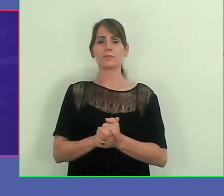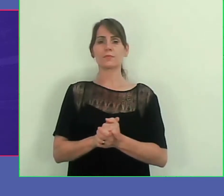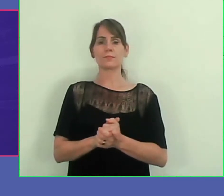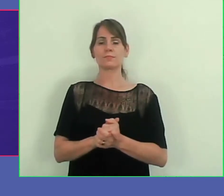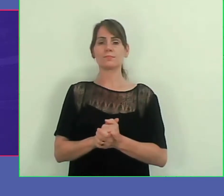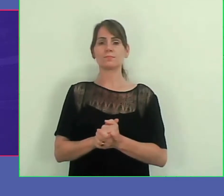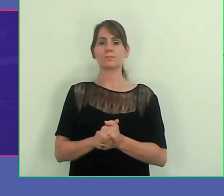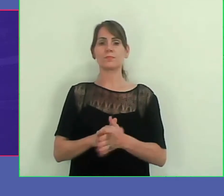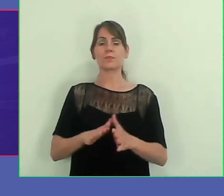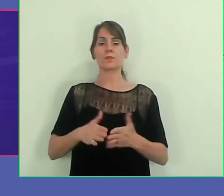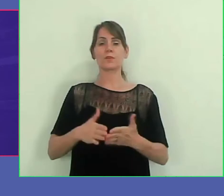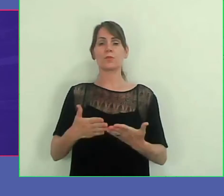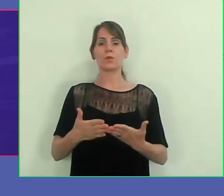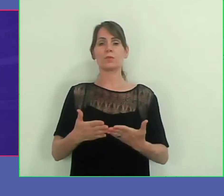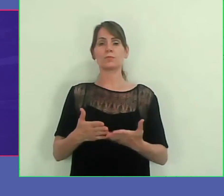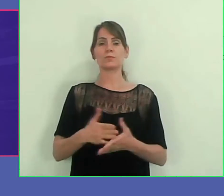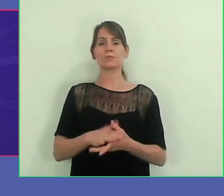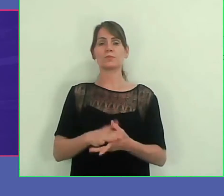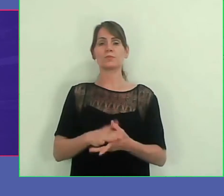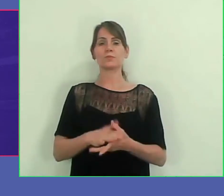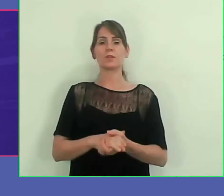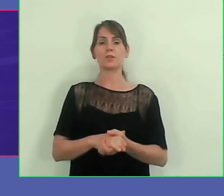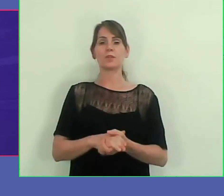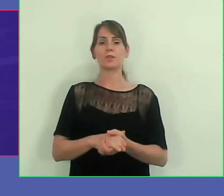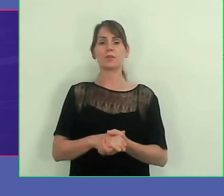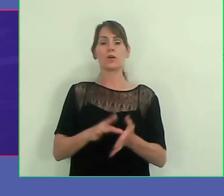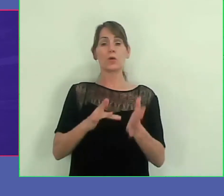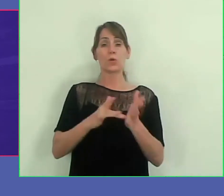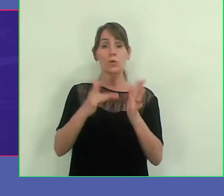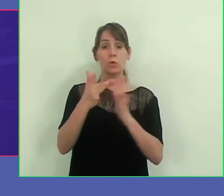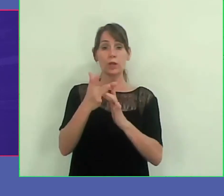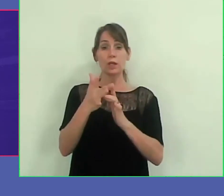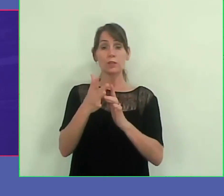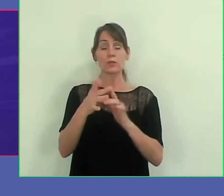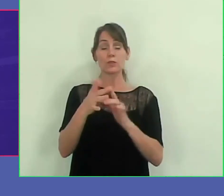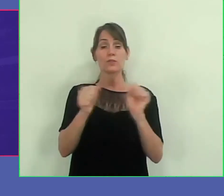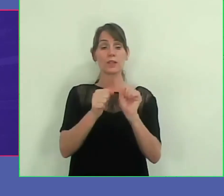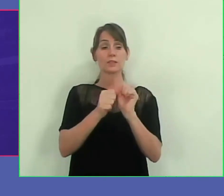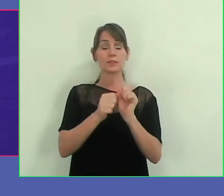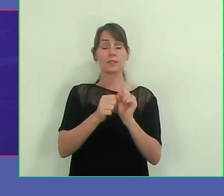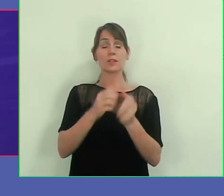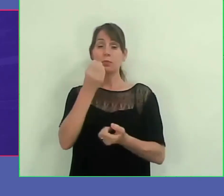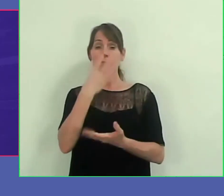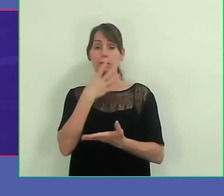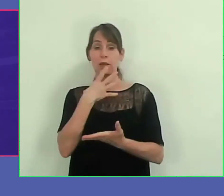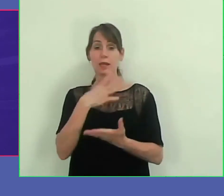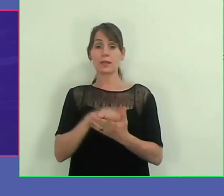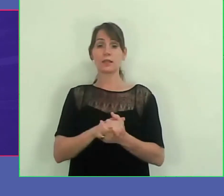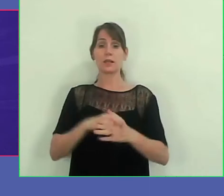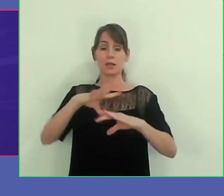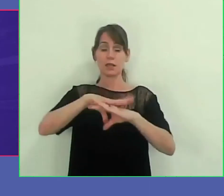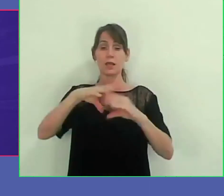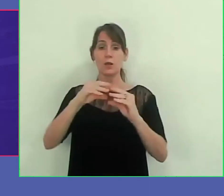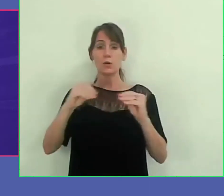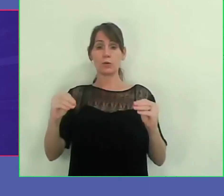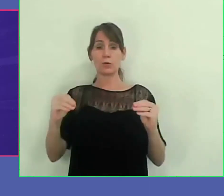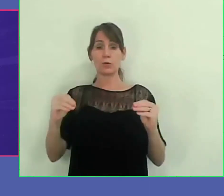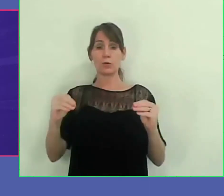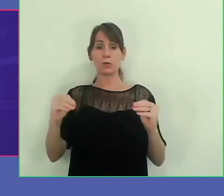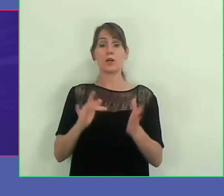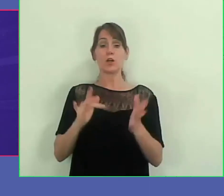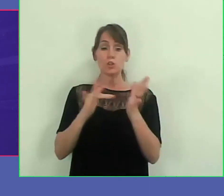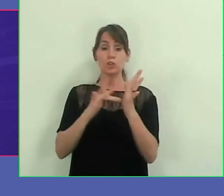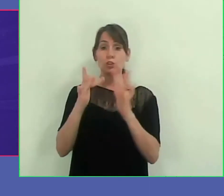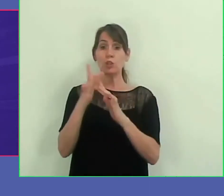por toda parte fazendo o bem e curando todos os oprimidos do diabo, porque Deus era com ele, e nós somos testemunhos